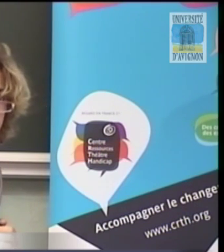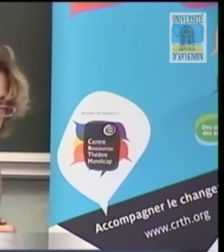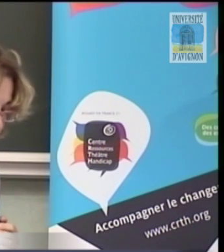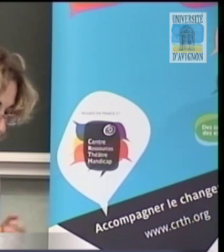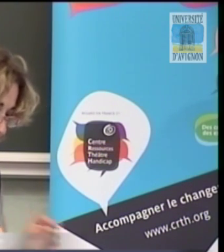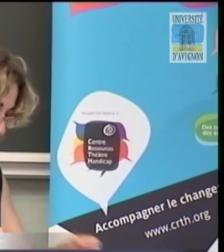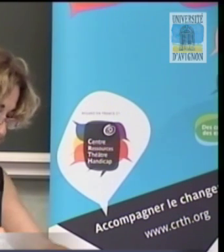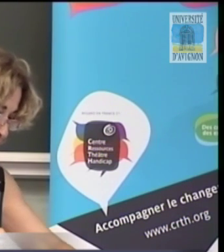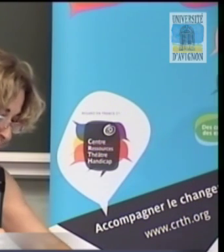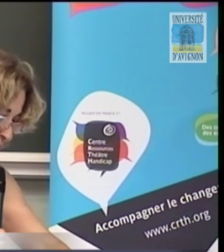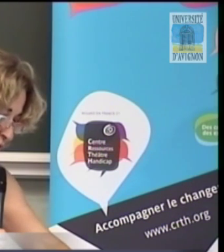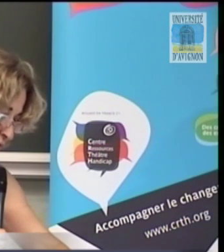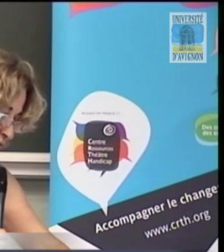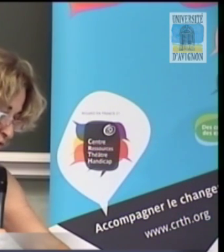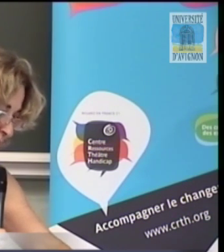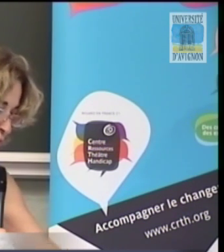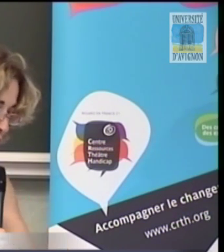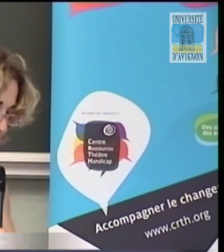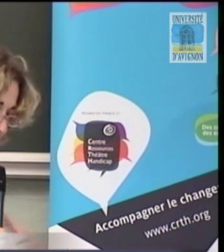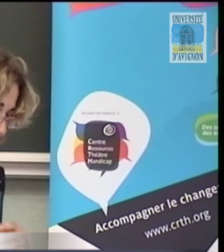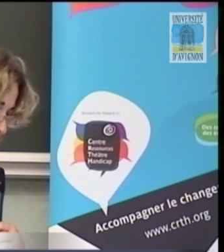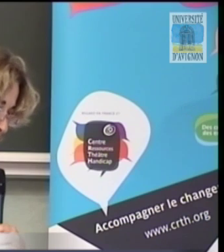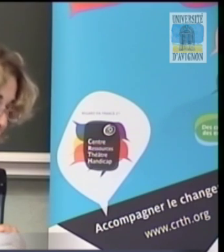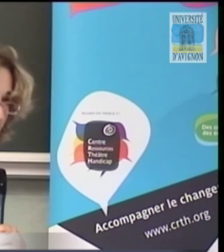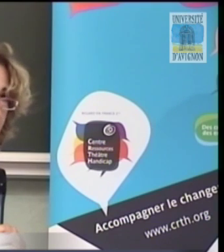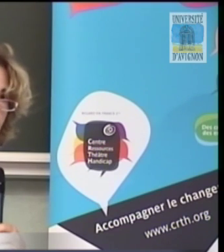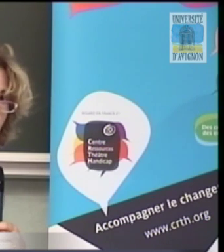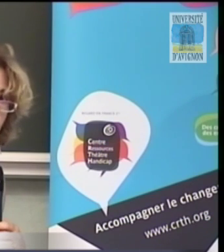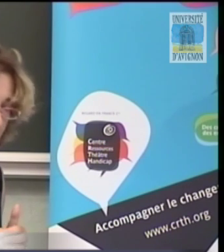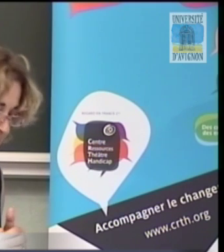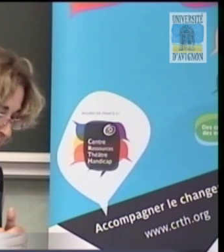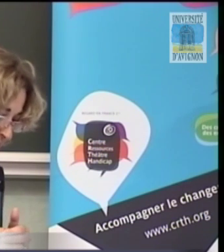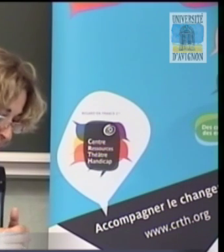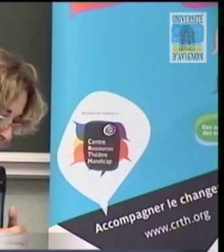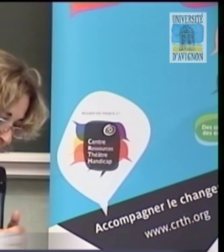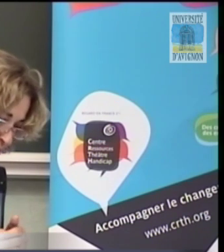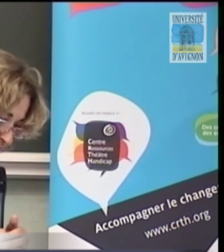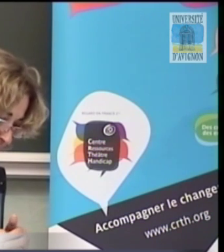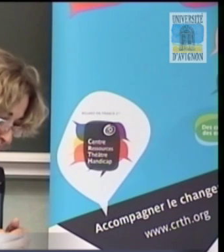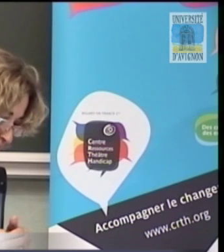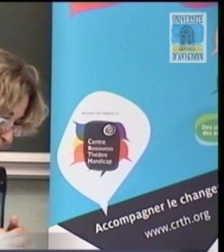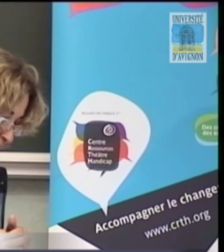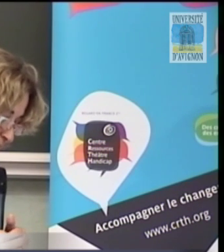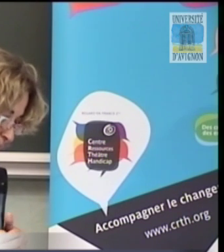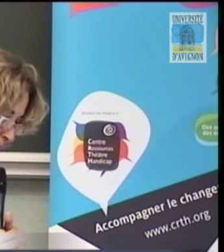ouverte et son cheminement dans son parcours de vie pourra pleinement se réaliser et aboutir.